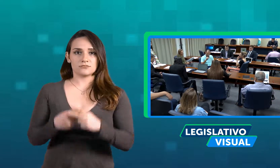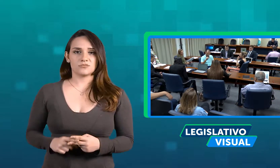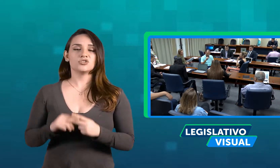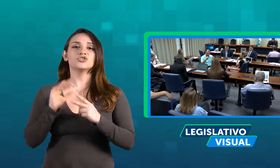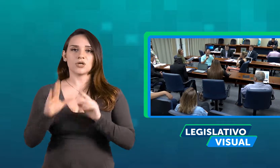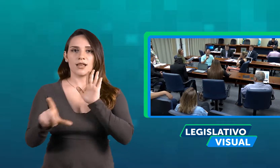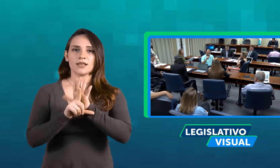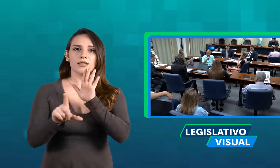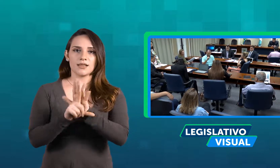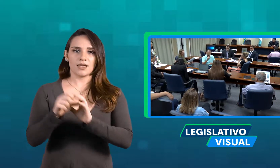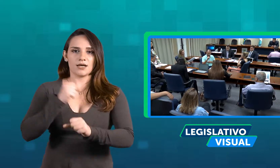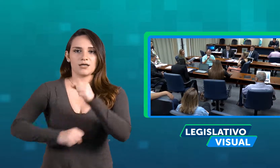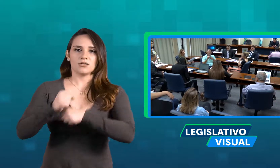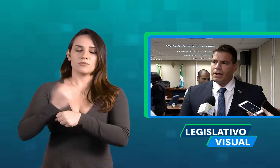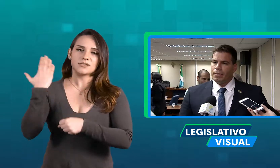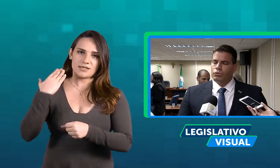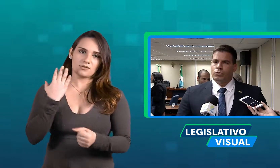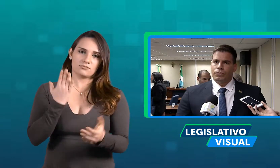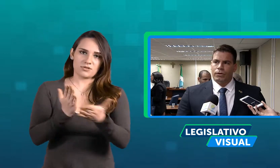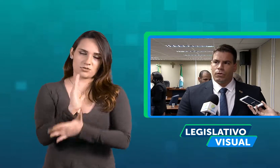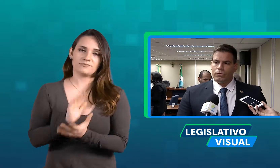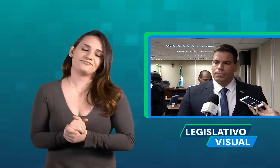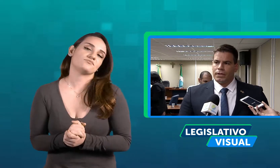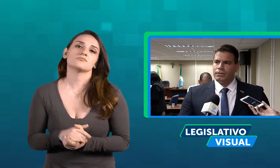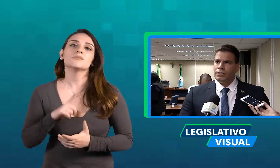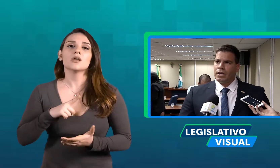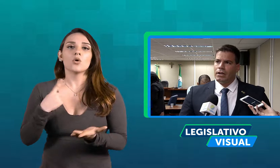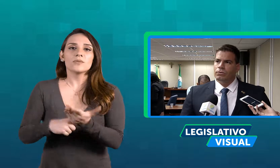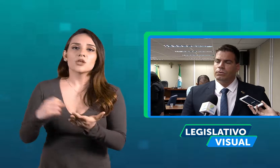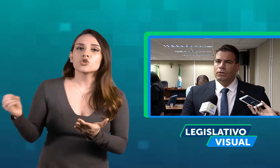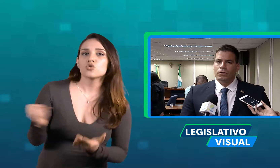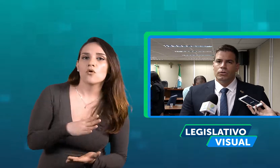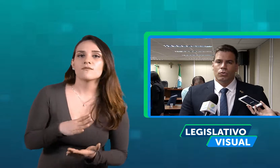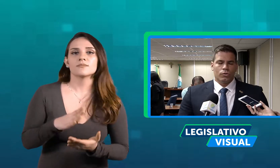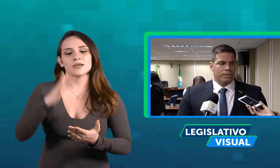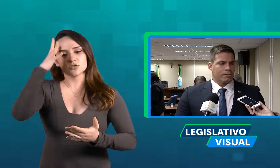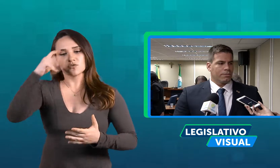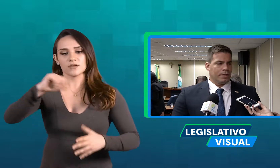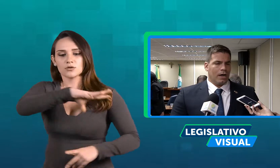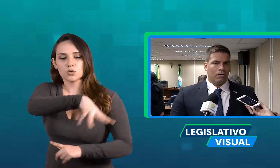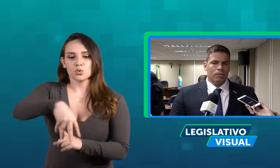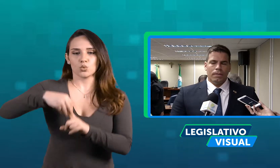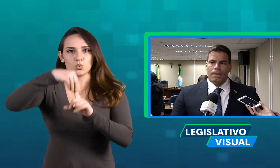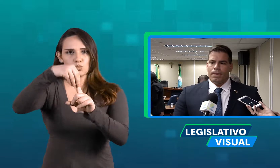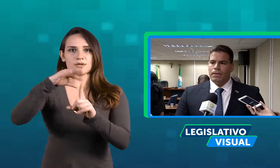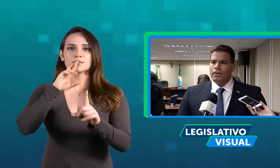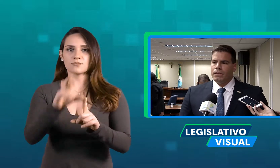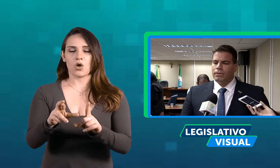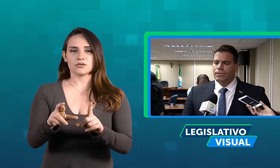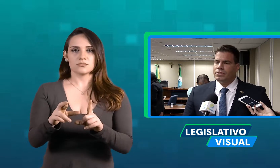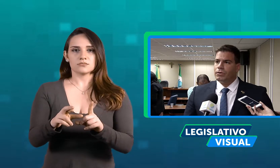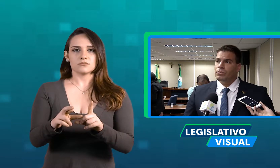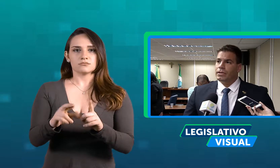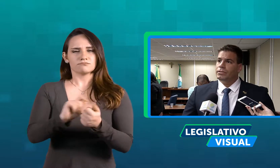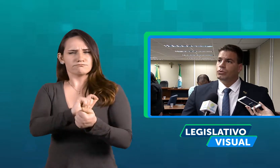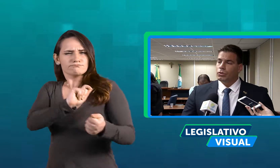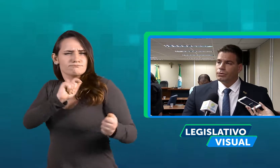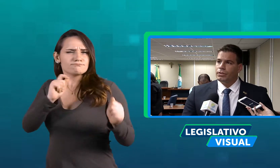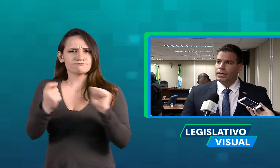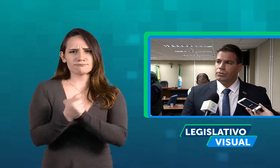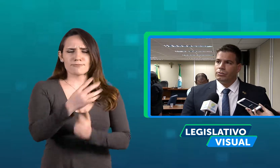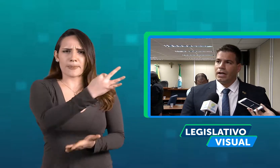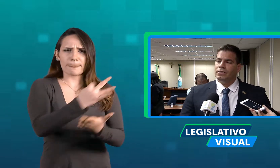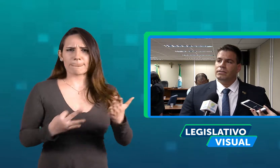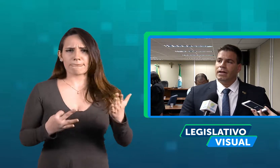redação da lei sancionada no ano passado. Teremos um novo encontro para chegar num consenso final e fazer com que esse